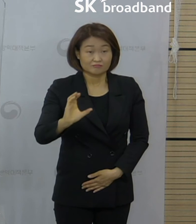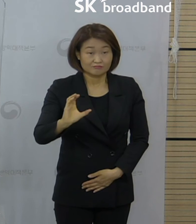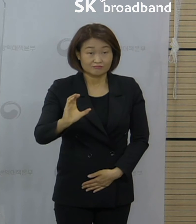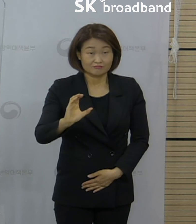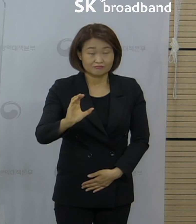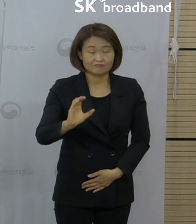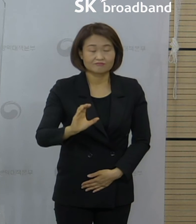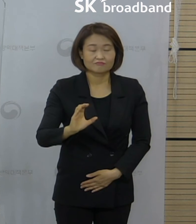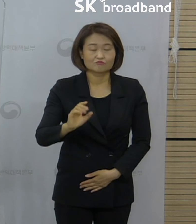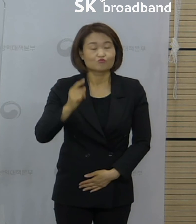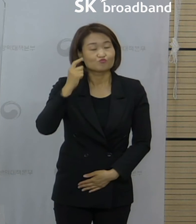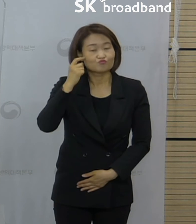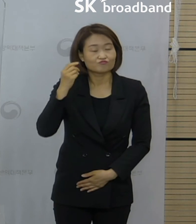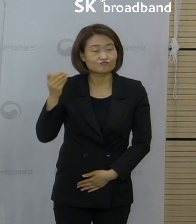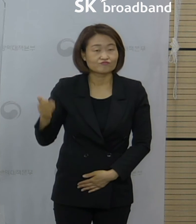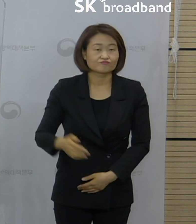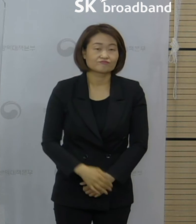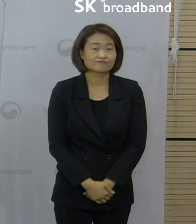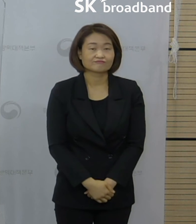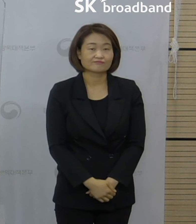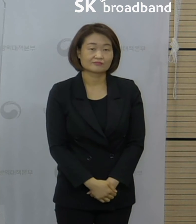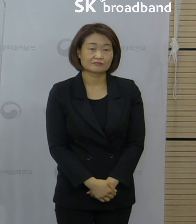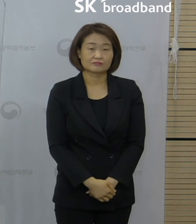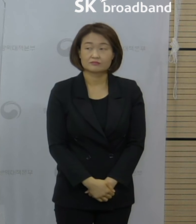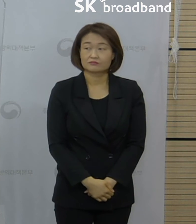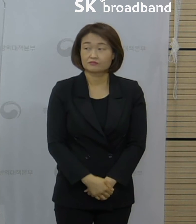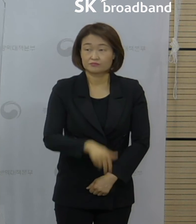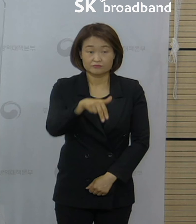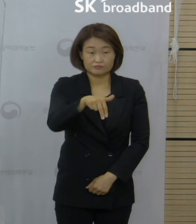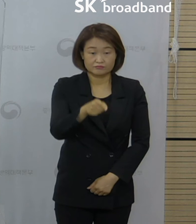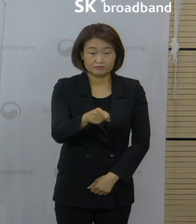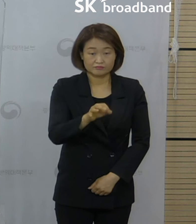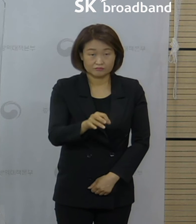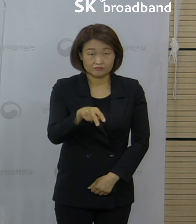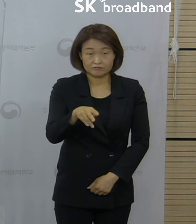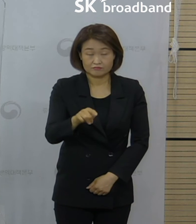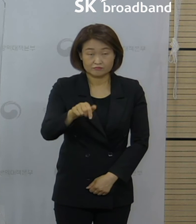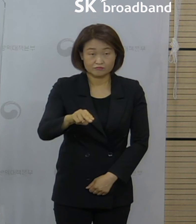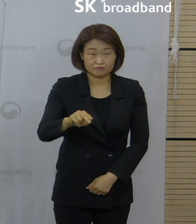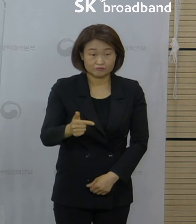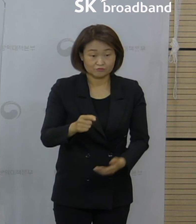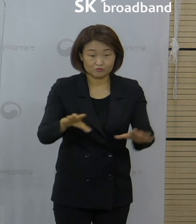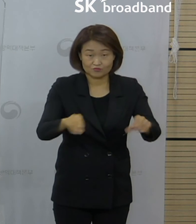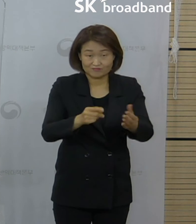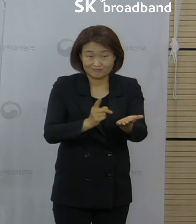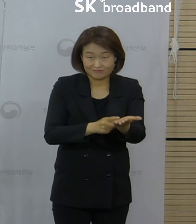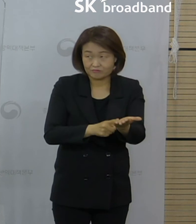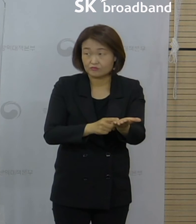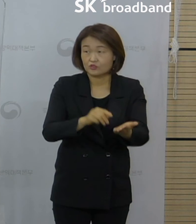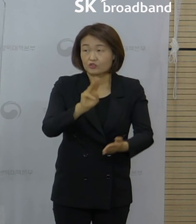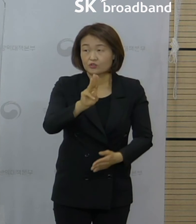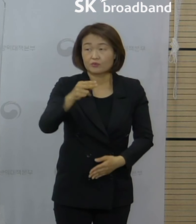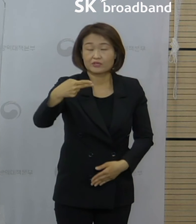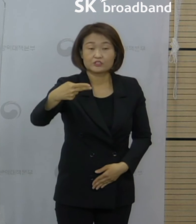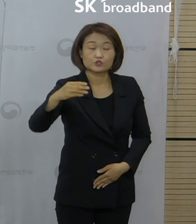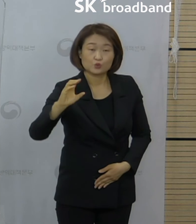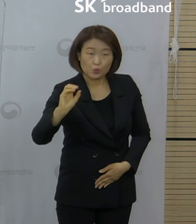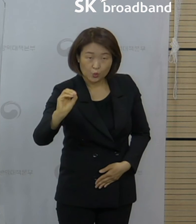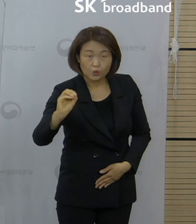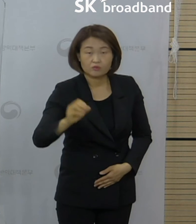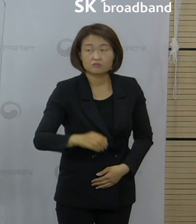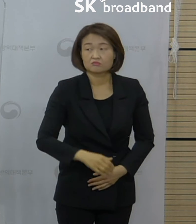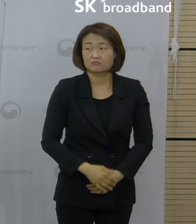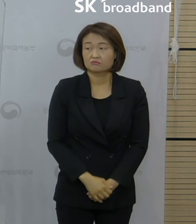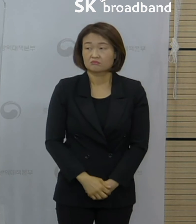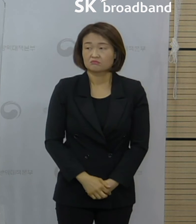내용과 관련돼서 질문 주셨습니다. 정세균 총리가 언급한 백신 여권과 관련해서 WHO에서는